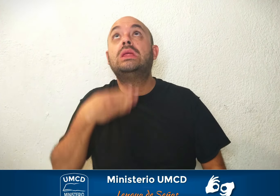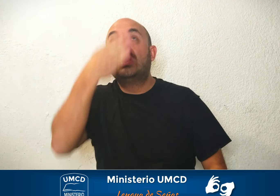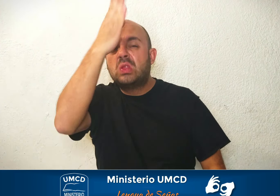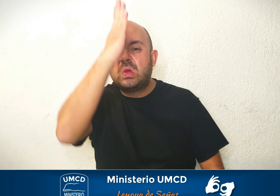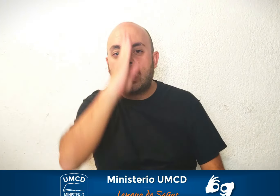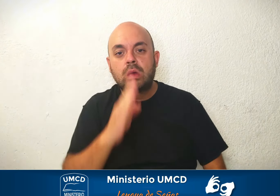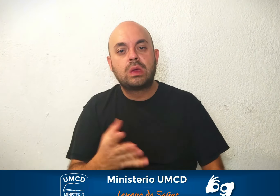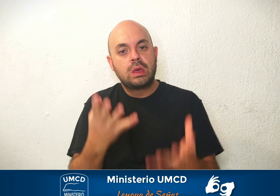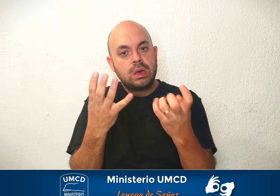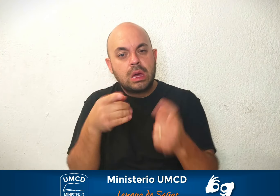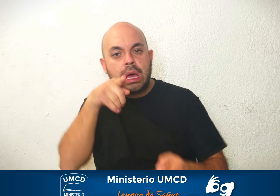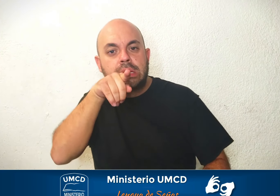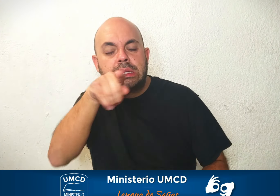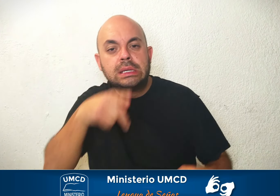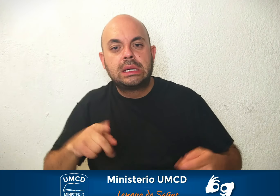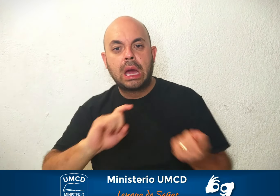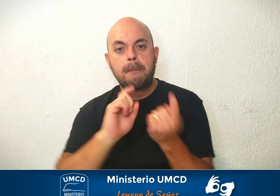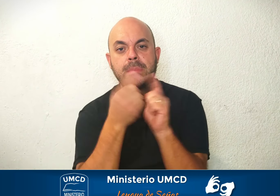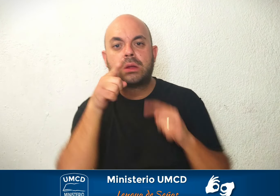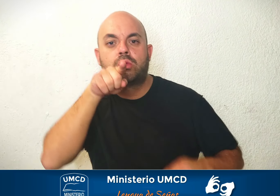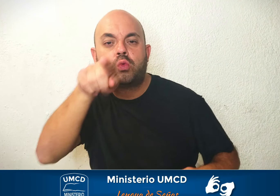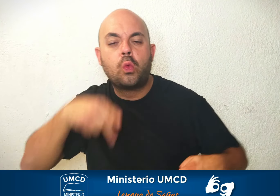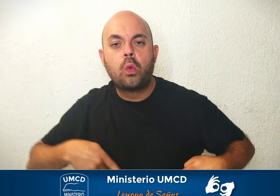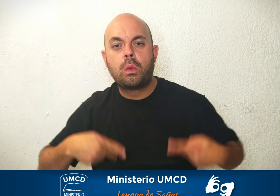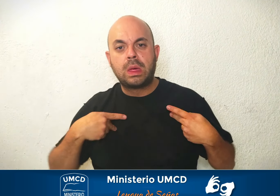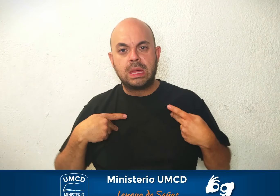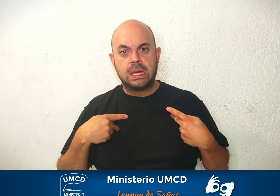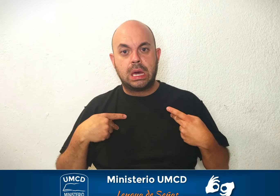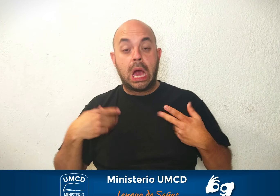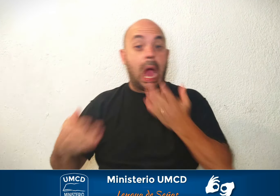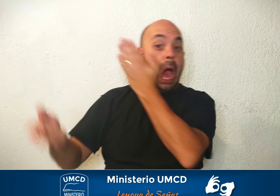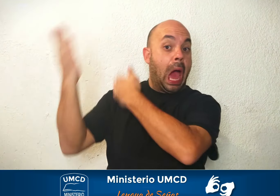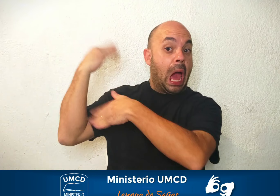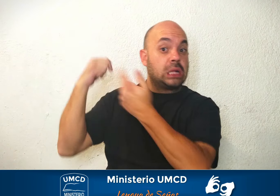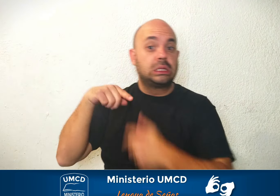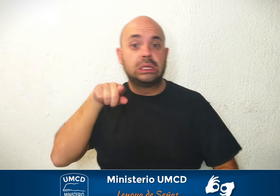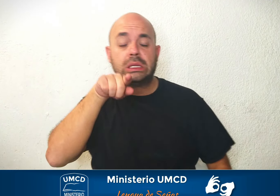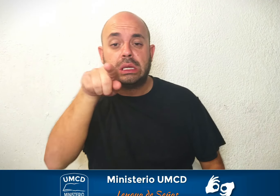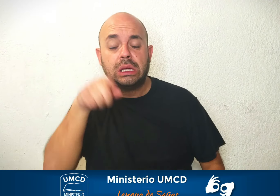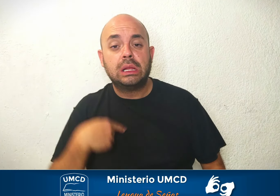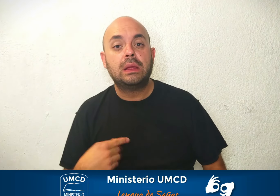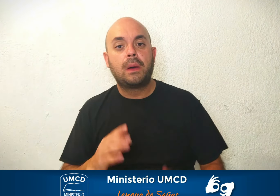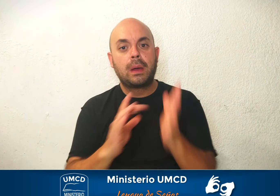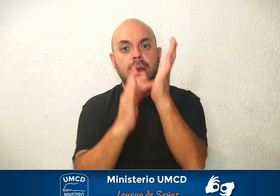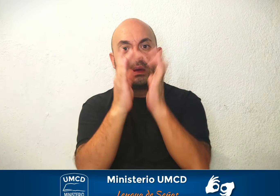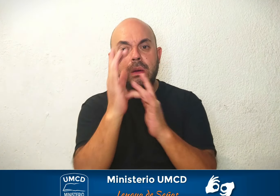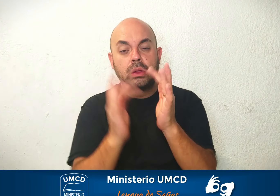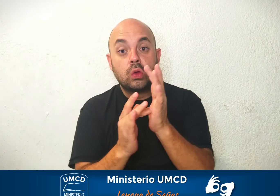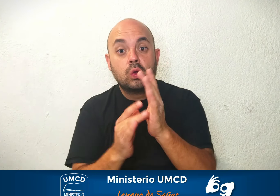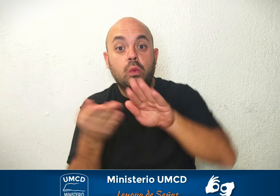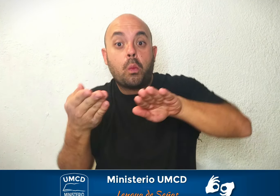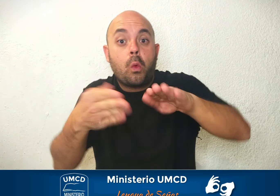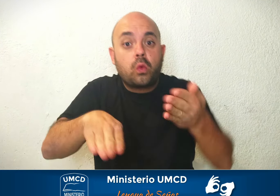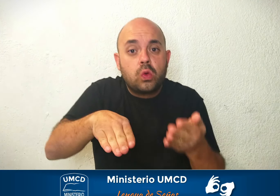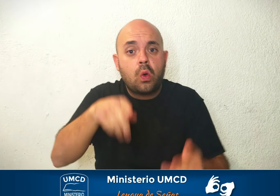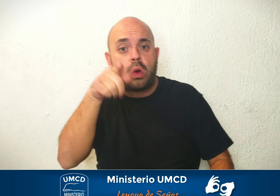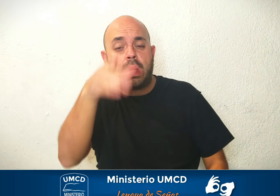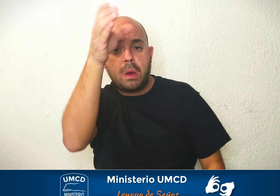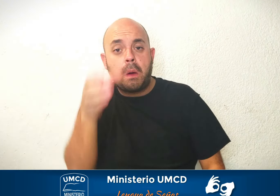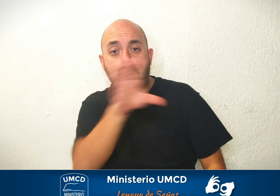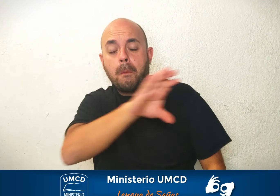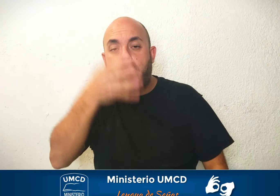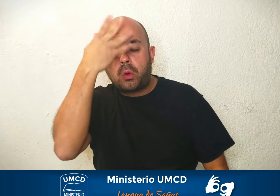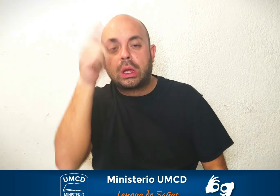salvarle. Él vino a morir por nosotros en la cruz. Él pagó por sus pecados, pero es a través de la